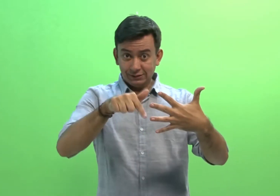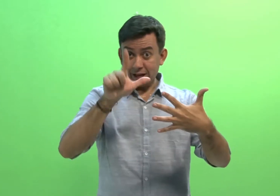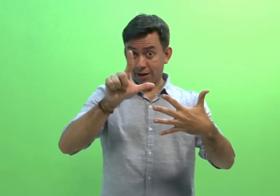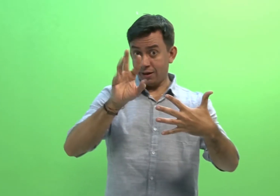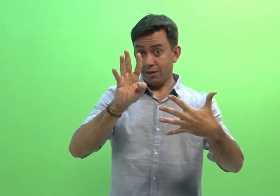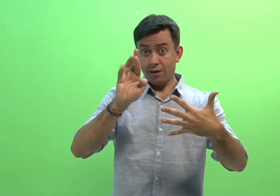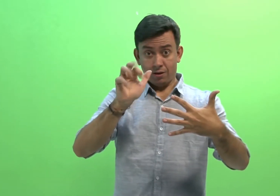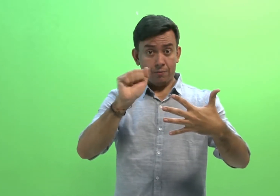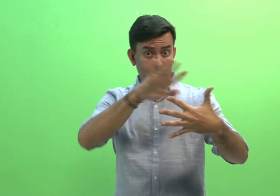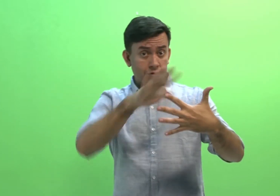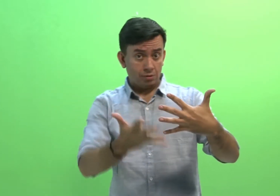Carnop.